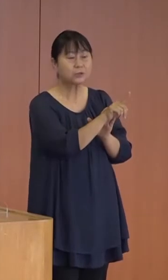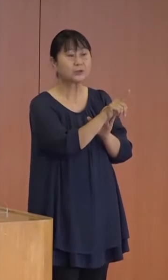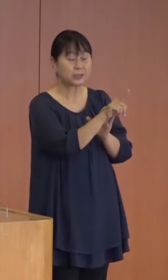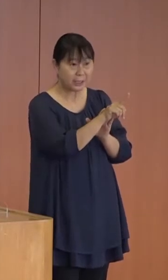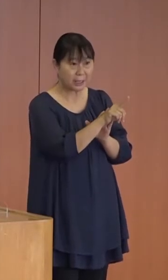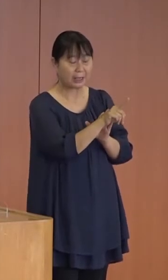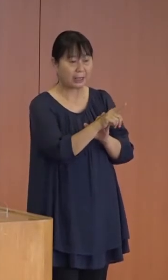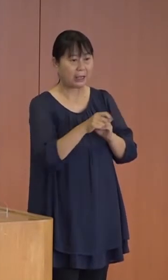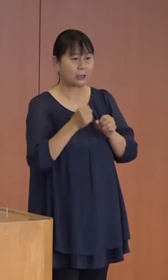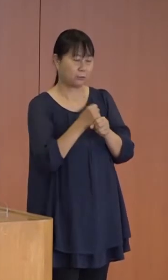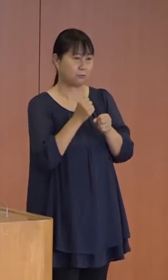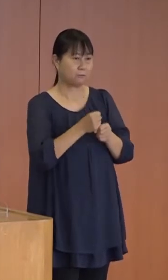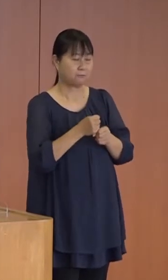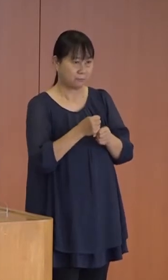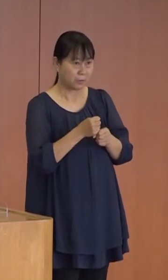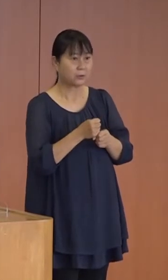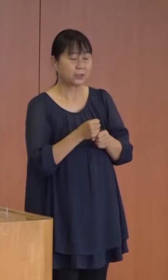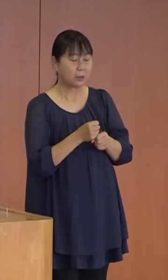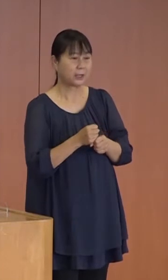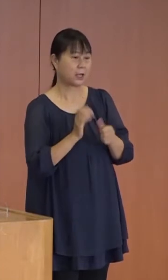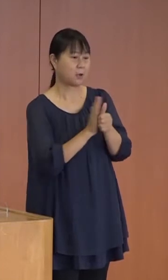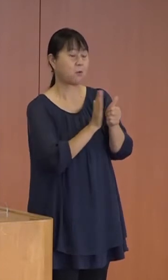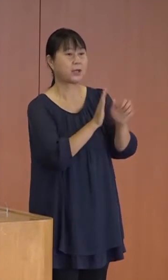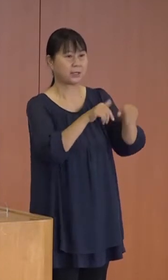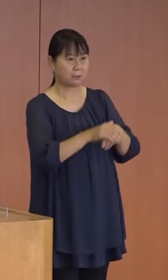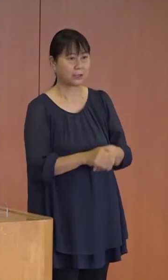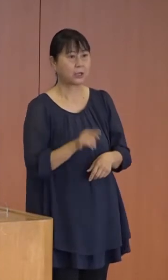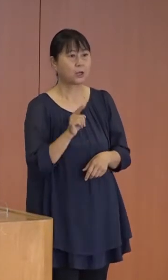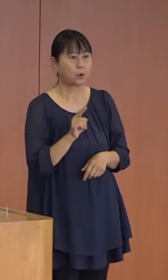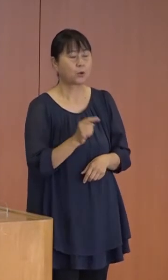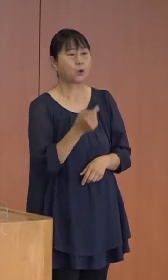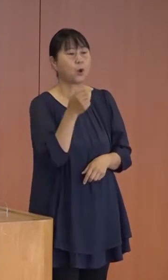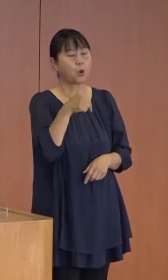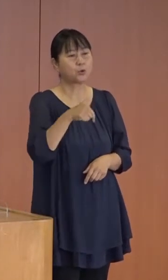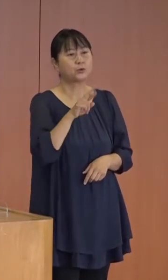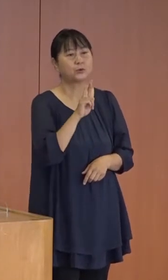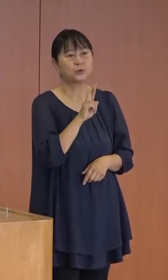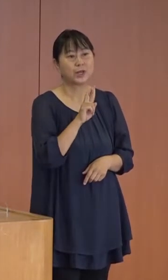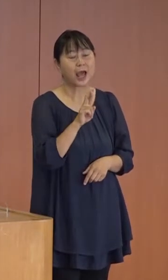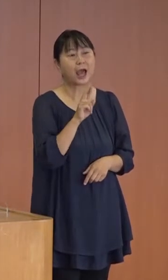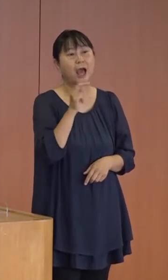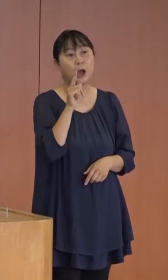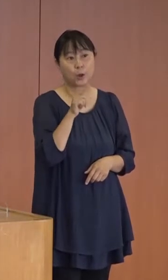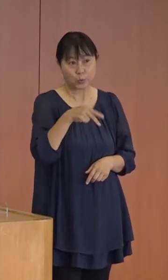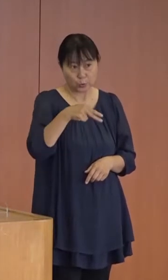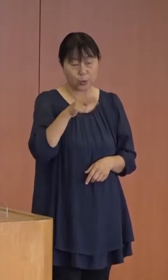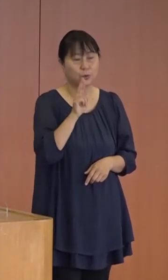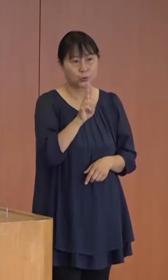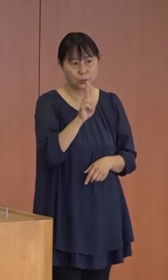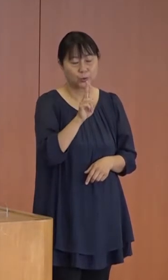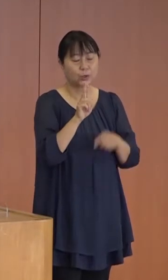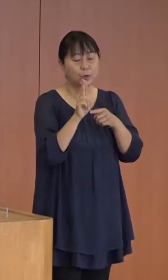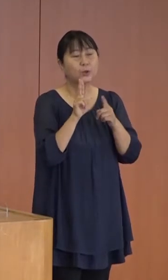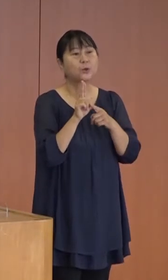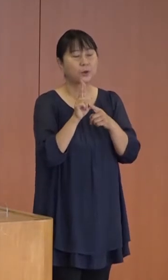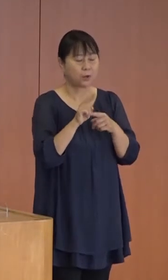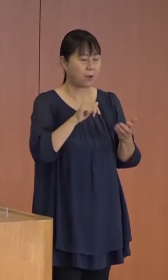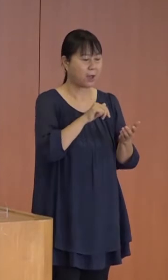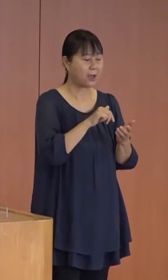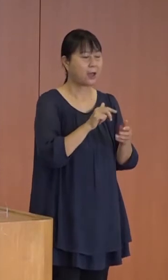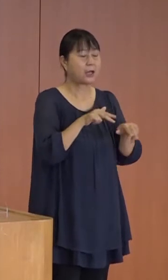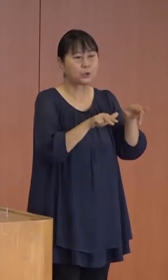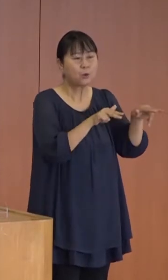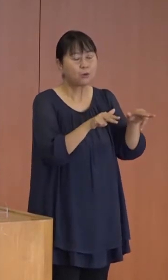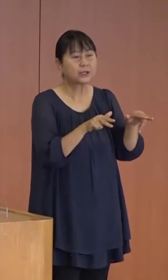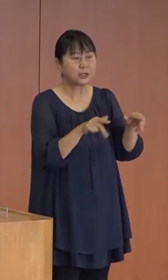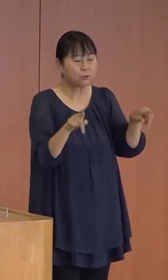献しております。フラウ SDGs と自治体が共同することは全国初の取り組